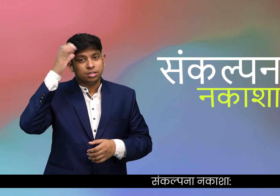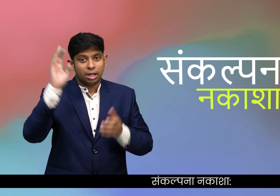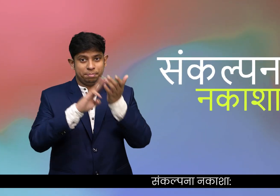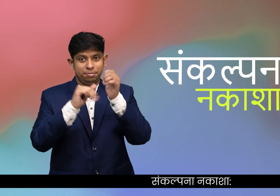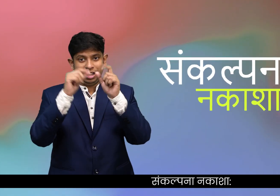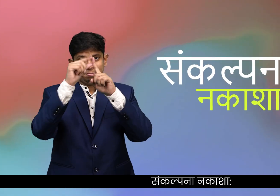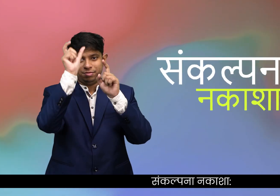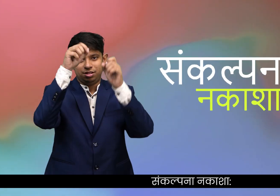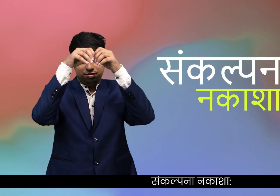संकल्पना नकाशा.